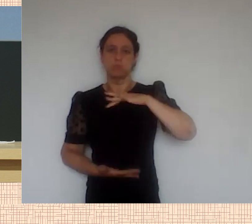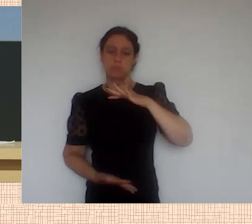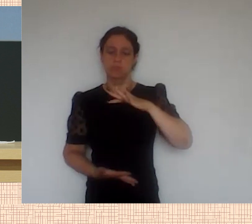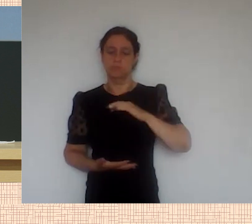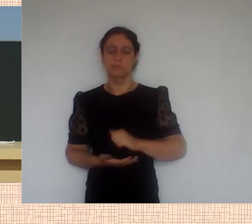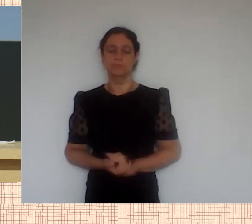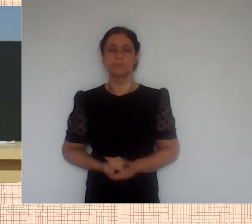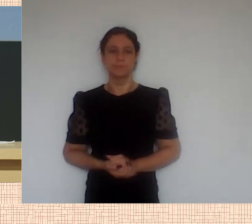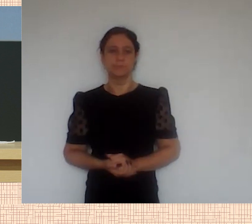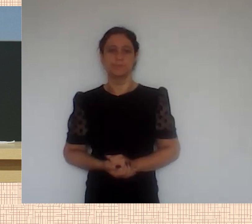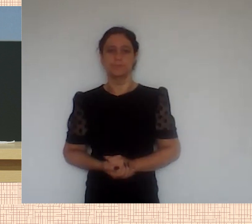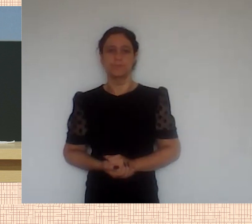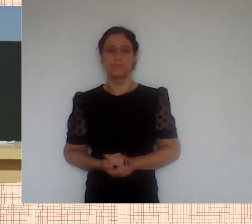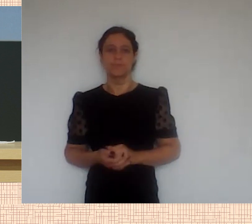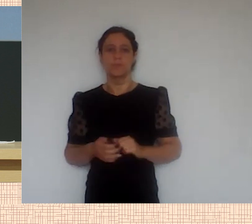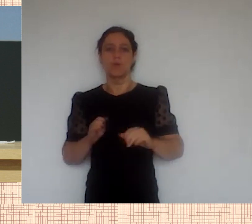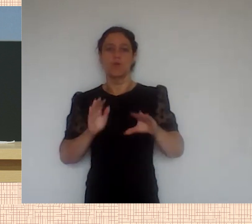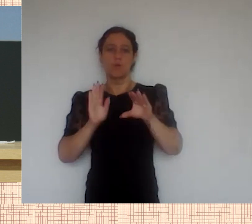ó.